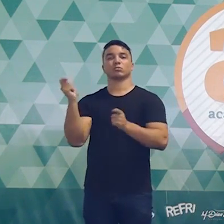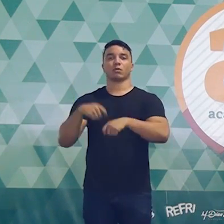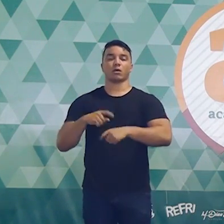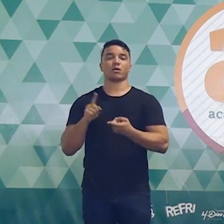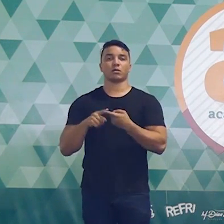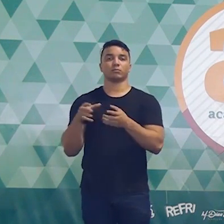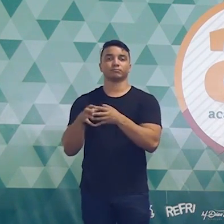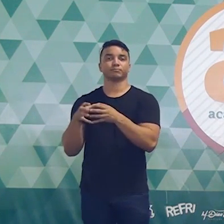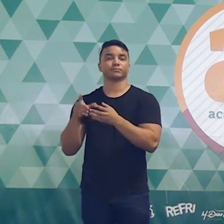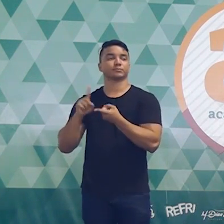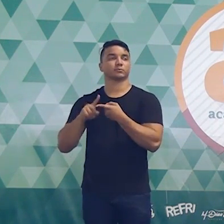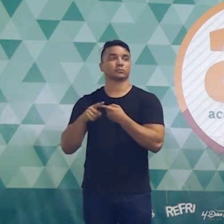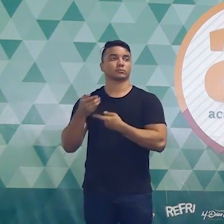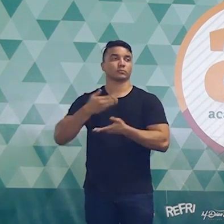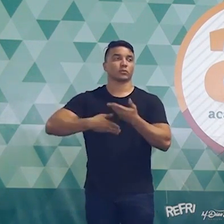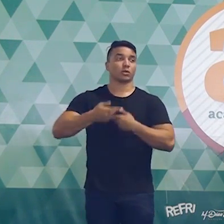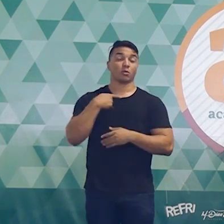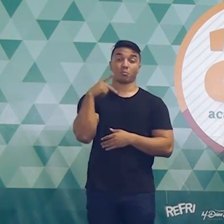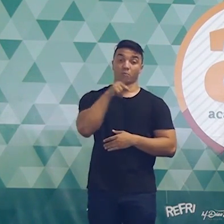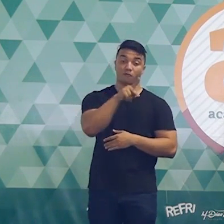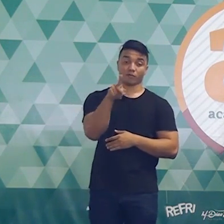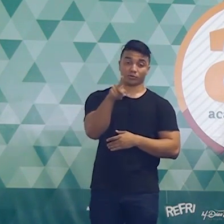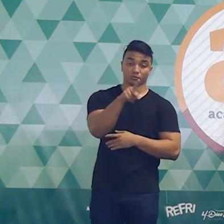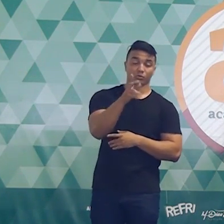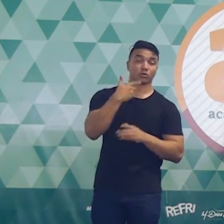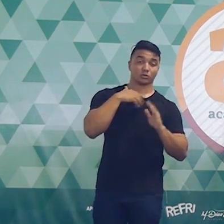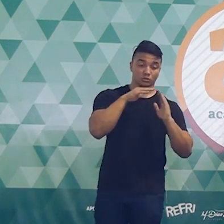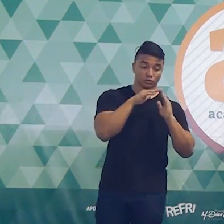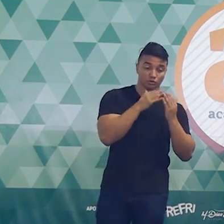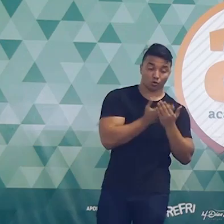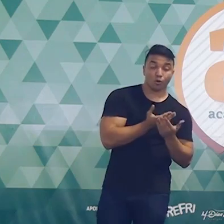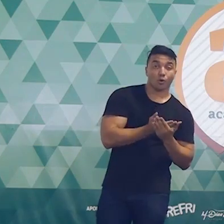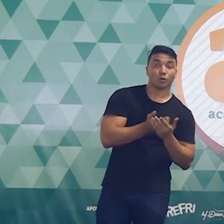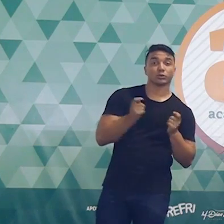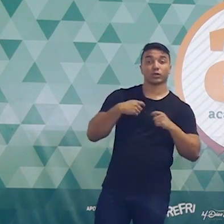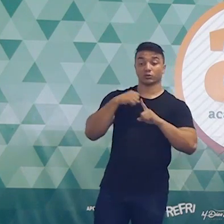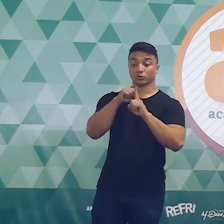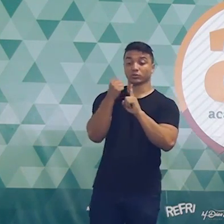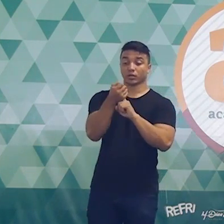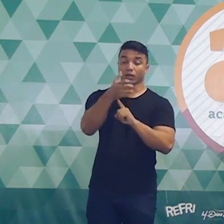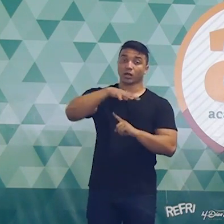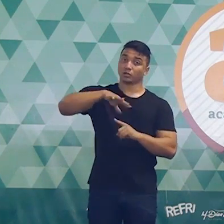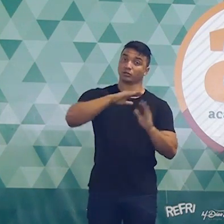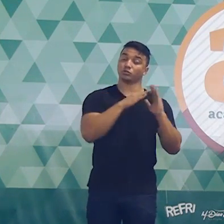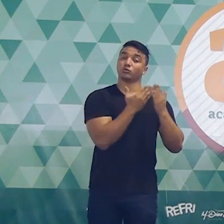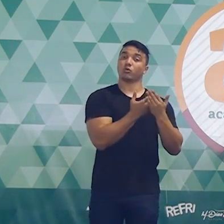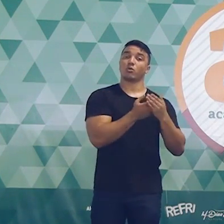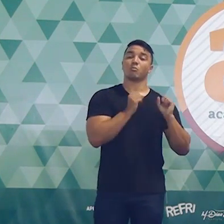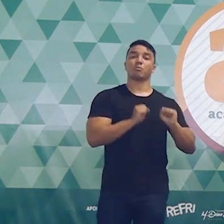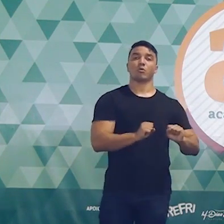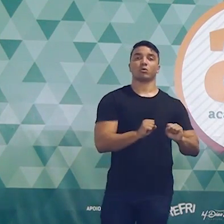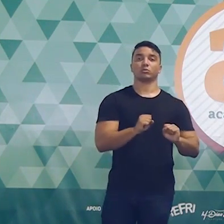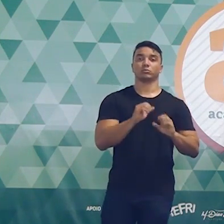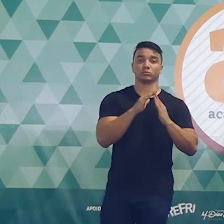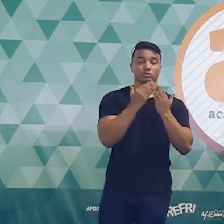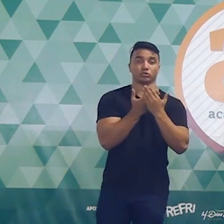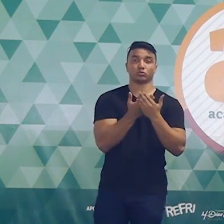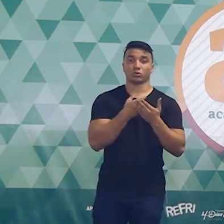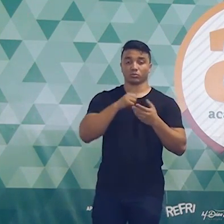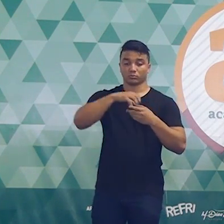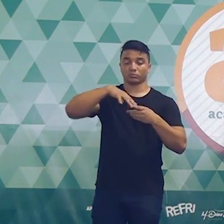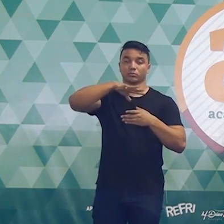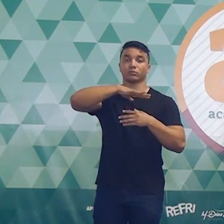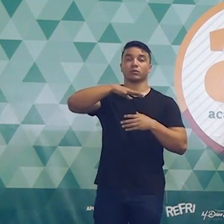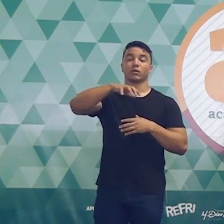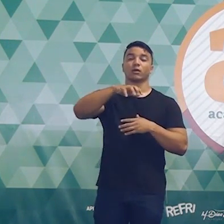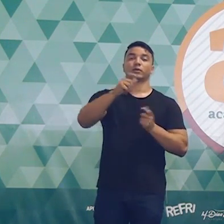posso atuar enquanto professor de escola, enquanto escola. A sociedade pode atuar enquanto escola. Escola é a sociedade, agindo em